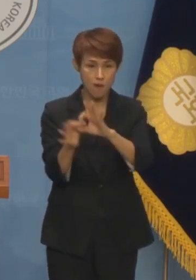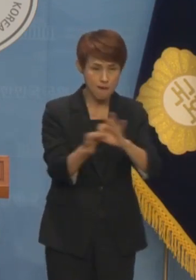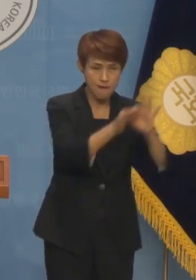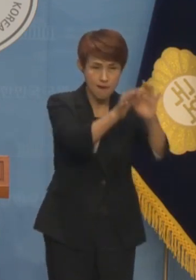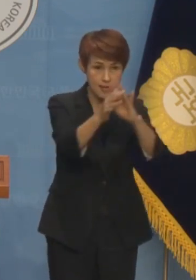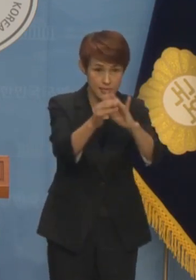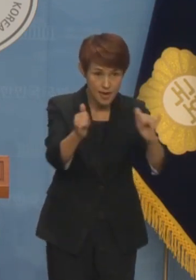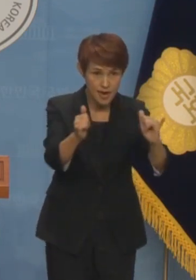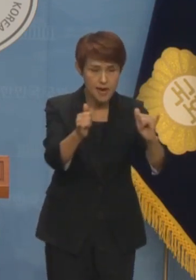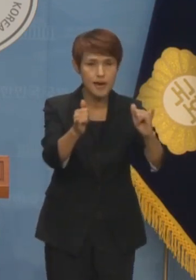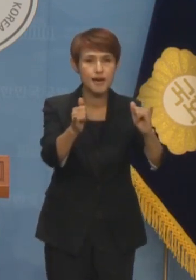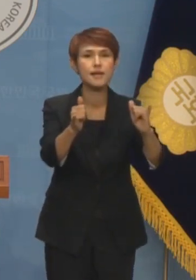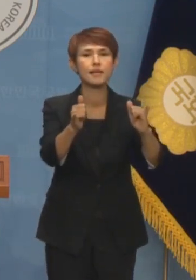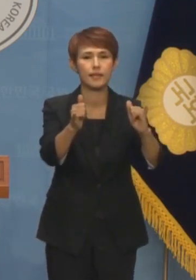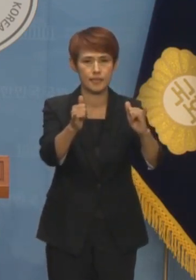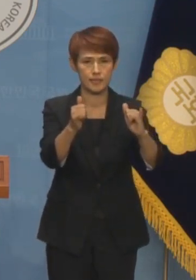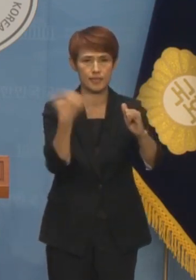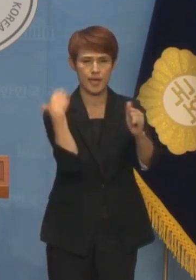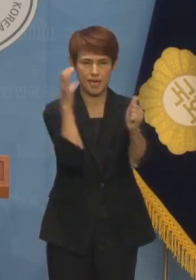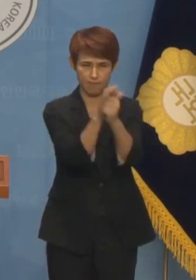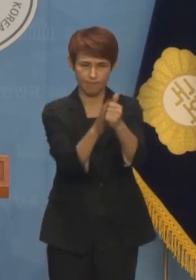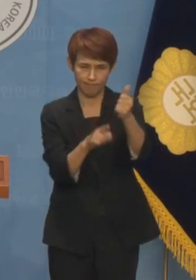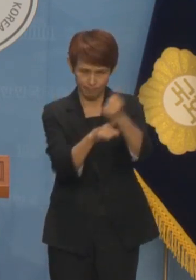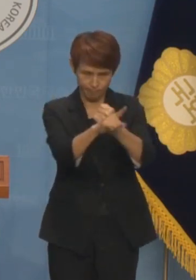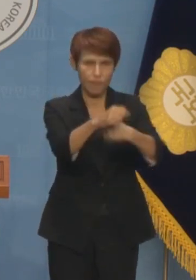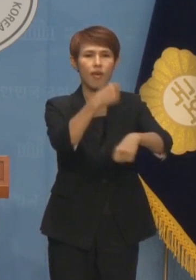관련자들에게 분명한 책임을 물을